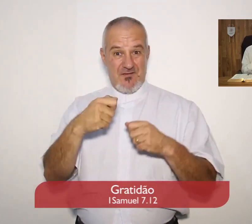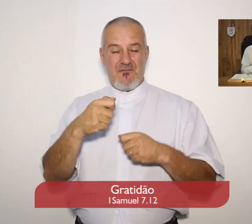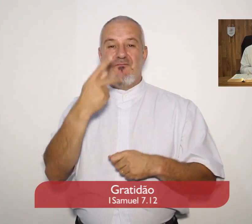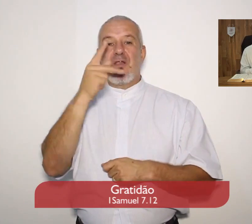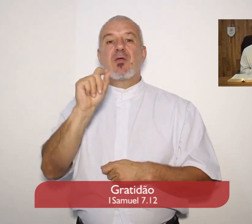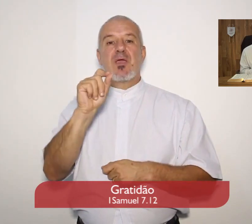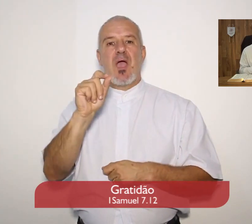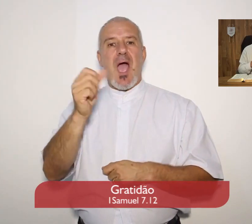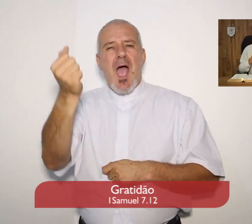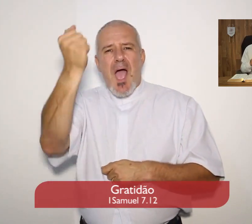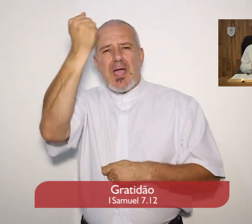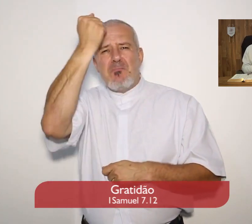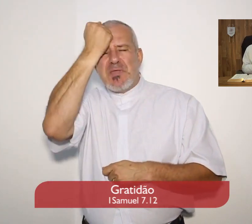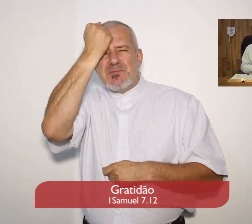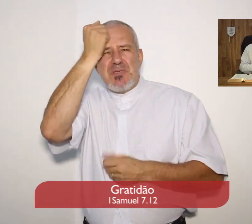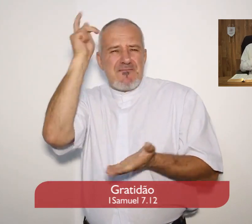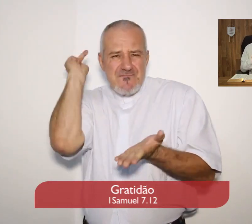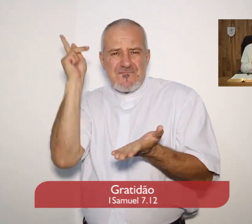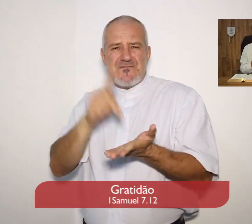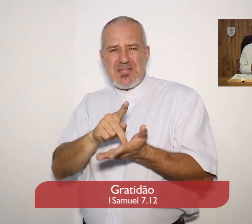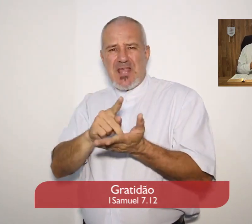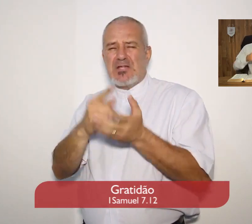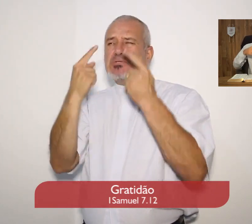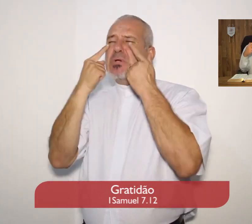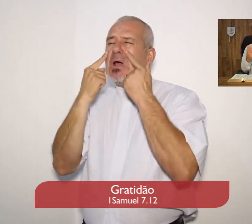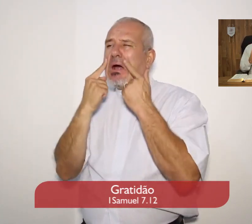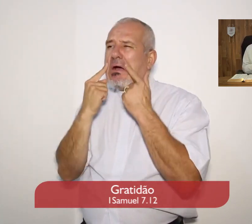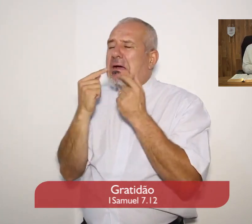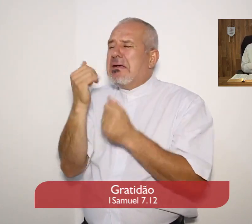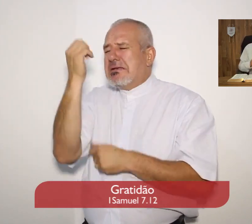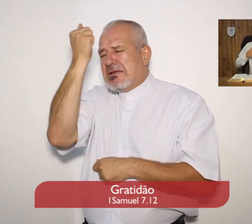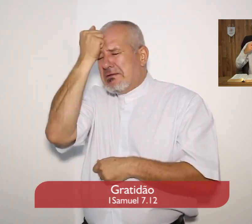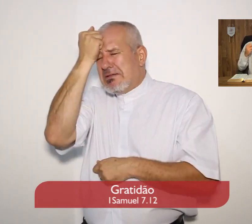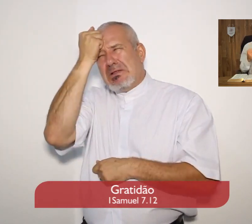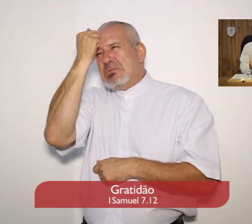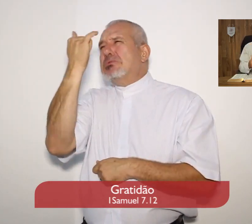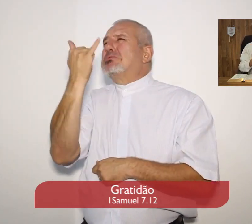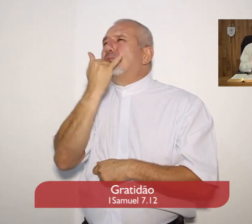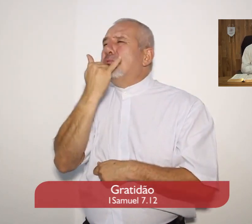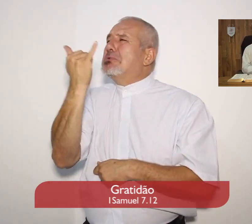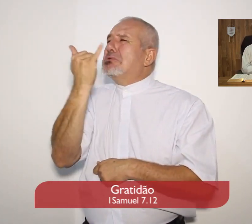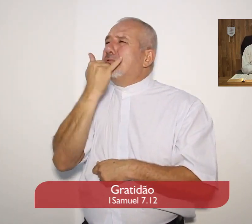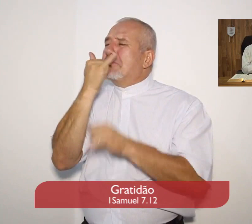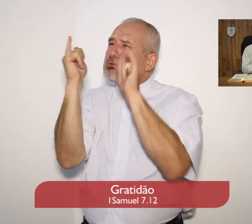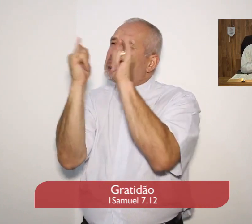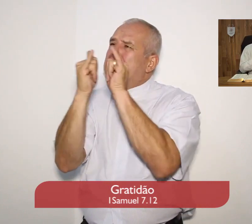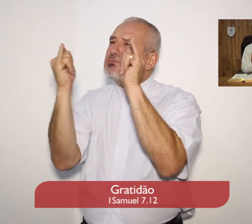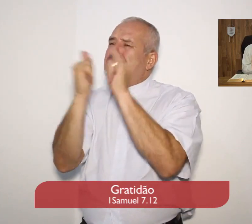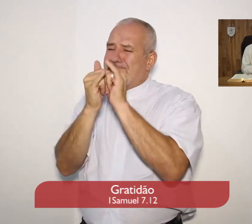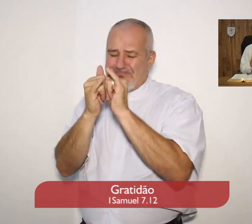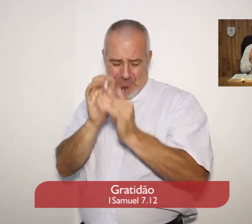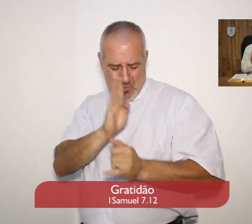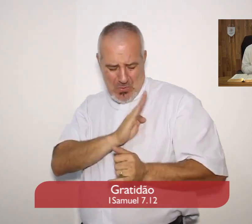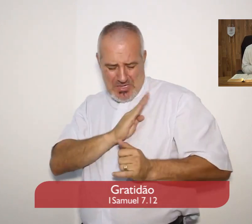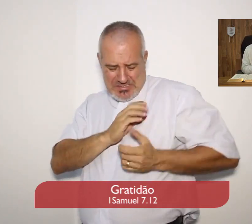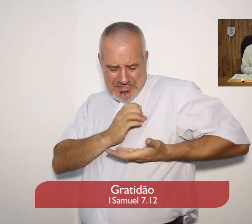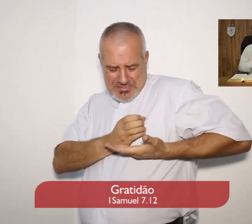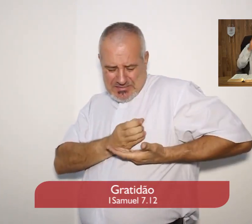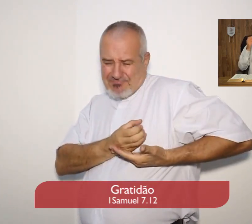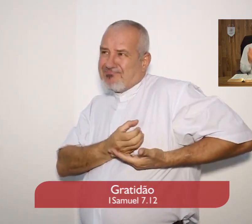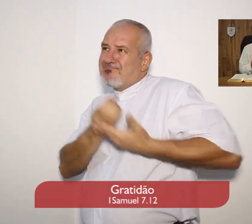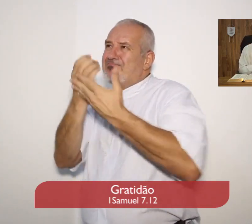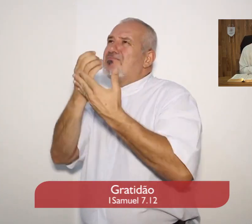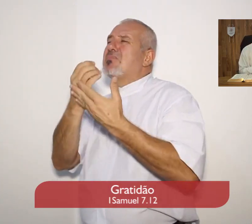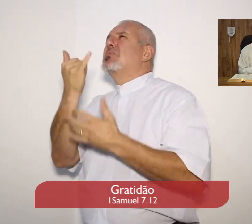rasgar o nosso coração, de rasgar realmente não as vestes, mas rasgar o coração diante de Deus e pedir: Senhor,